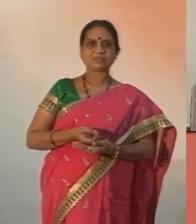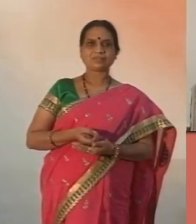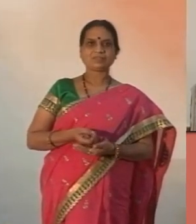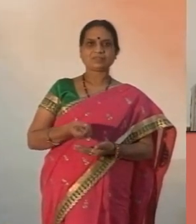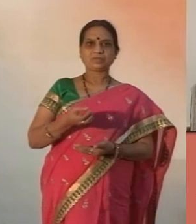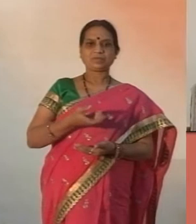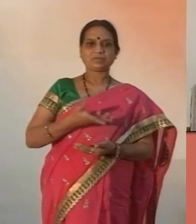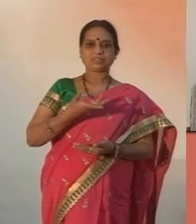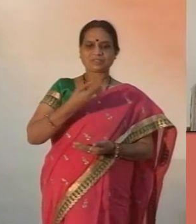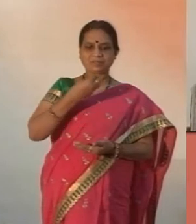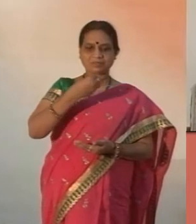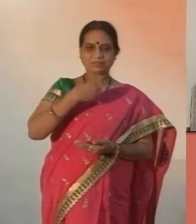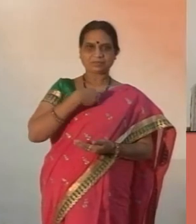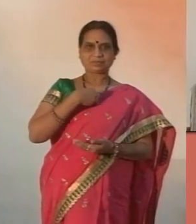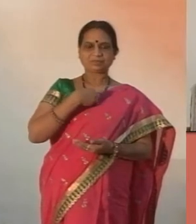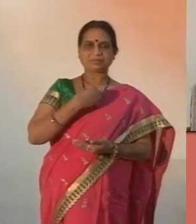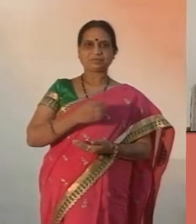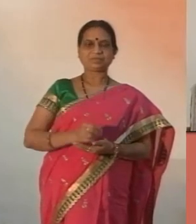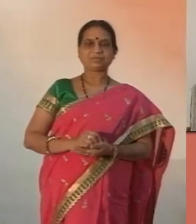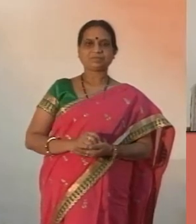वैसा मन।